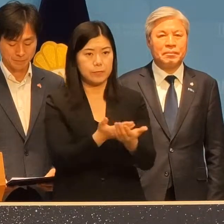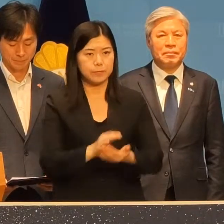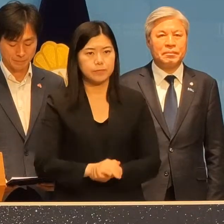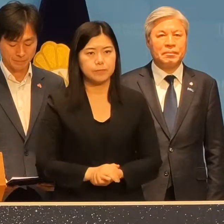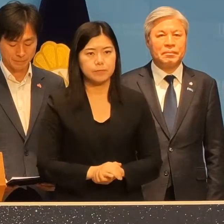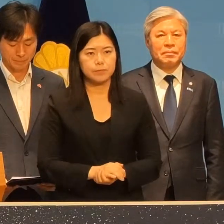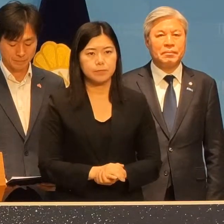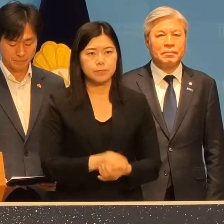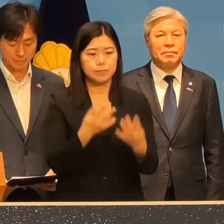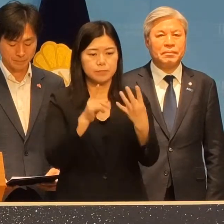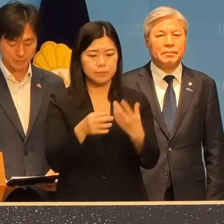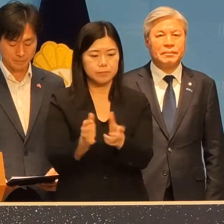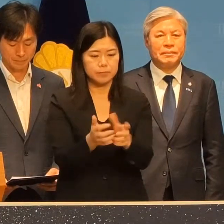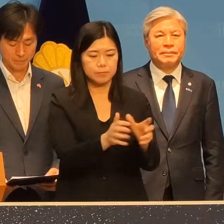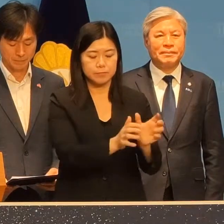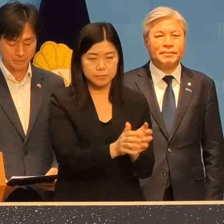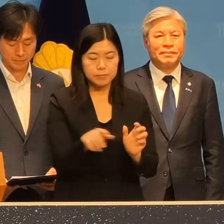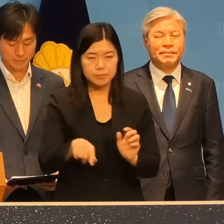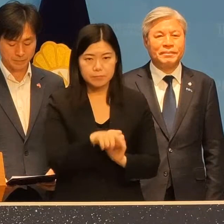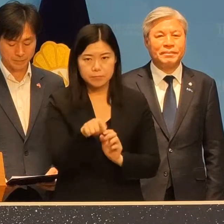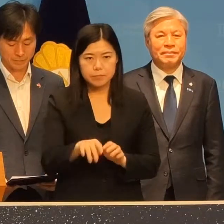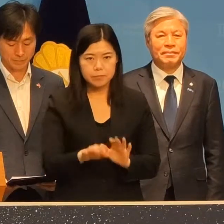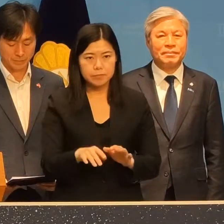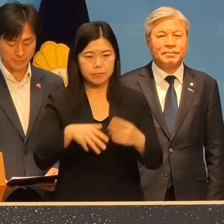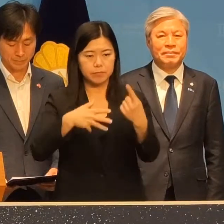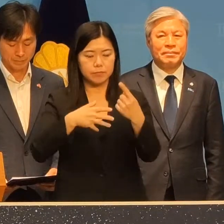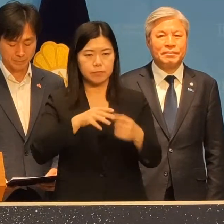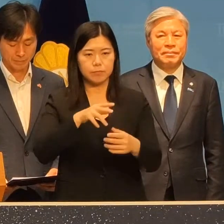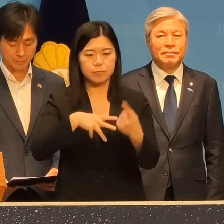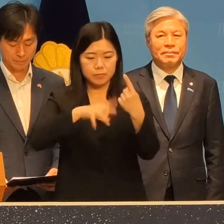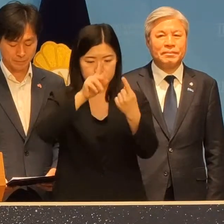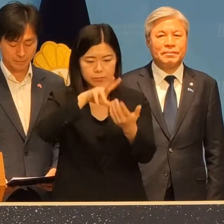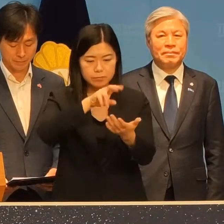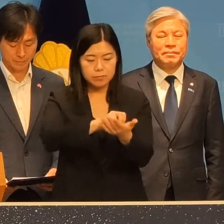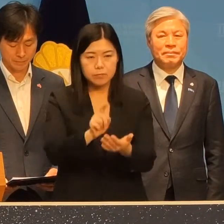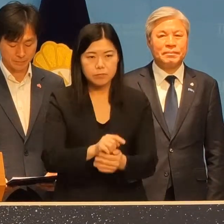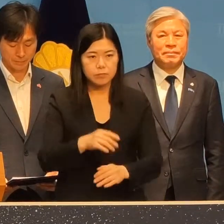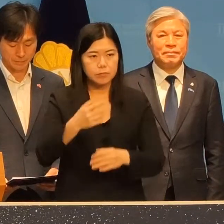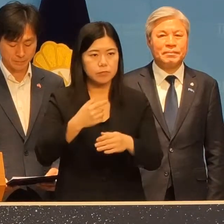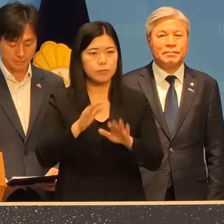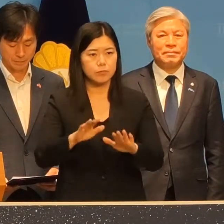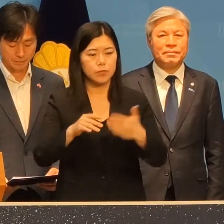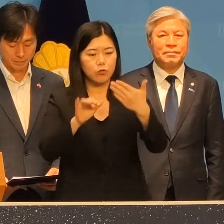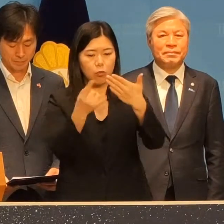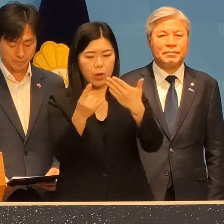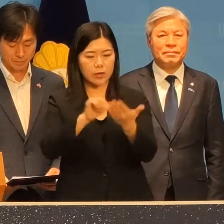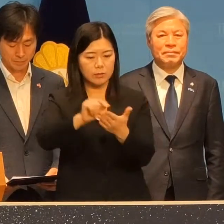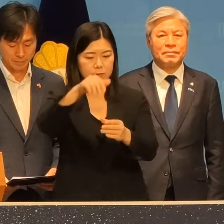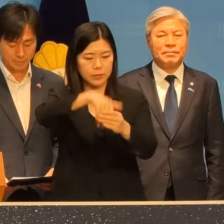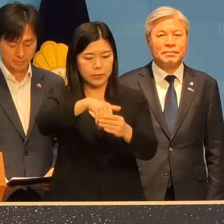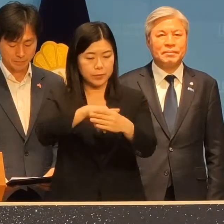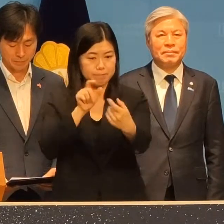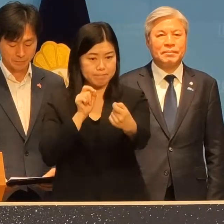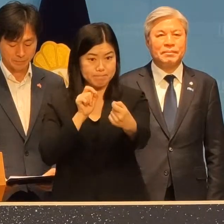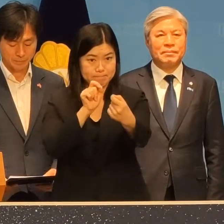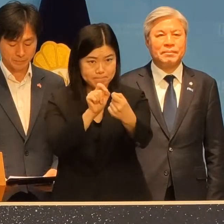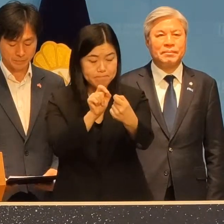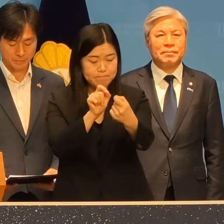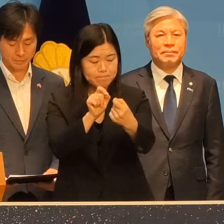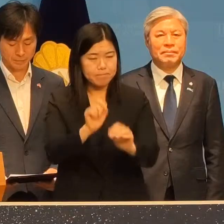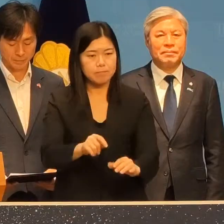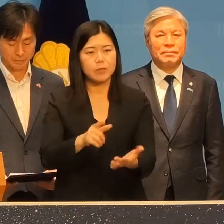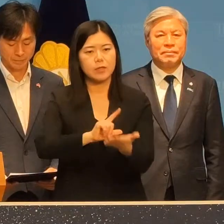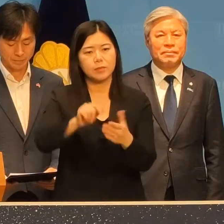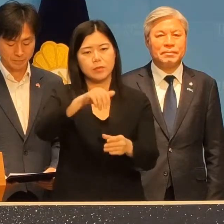개혁진보 4당 정치개혁 연석회의의 1차적 과제는 다가오는 9회 지방선거에 맞춰서 지방선거제도